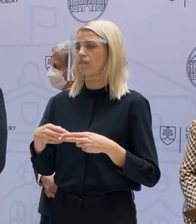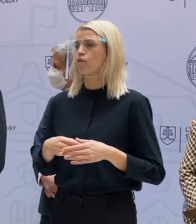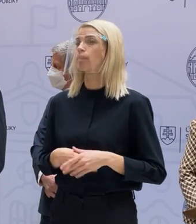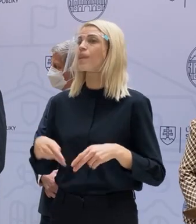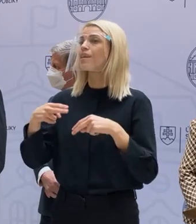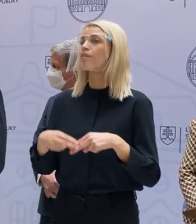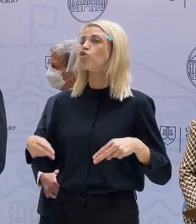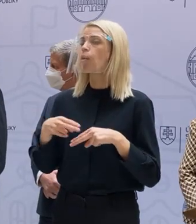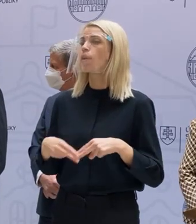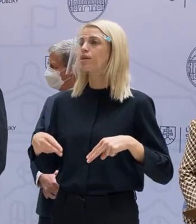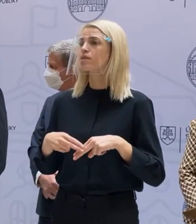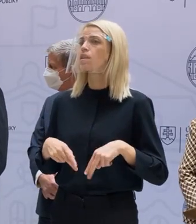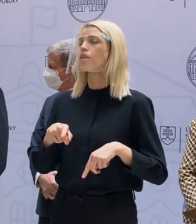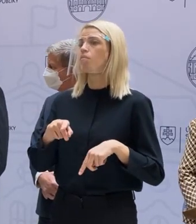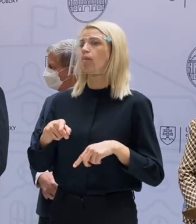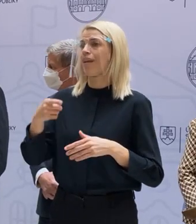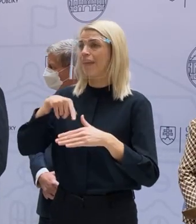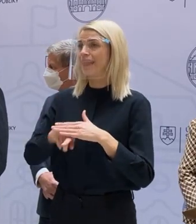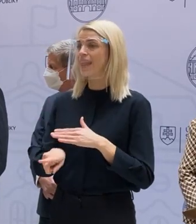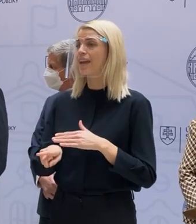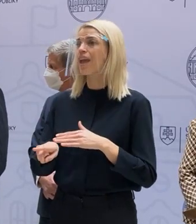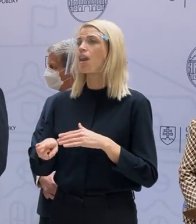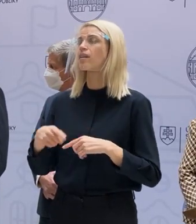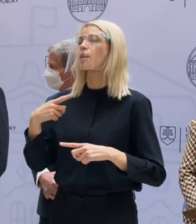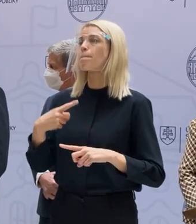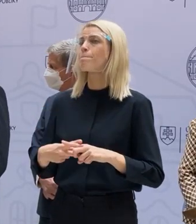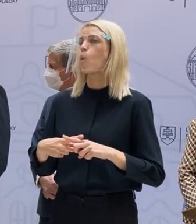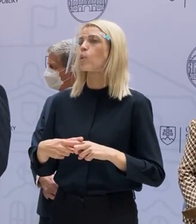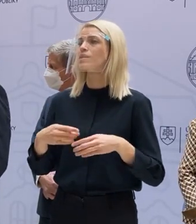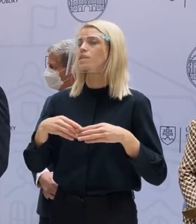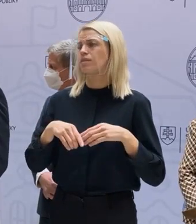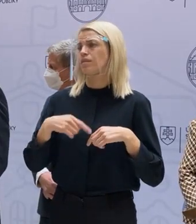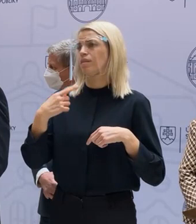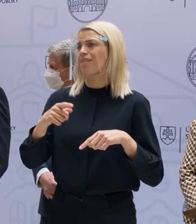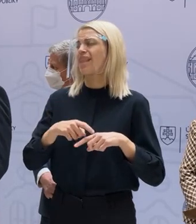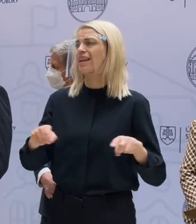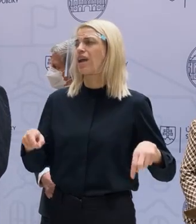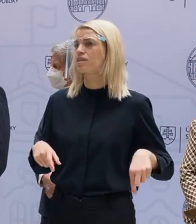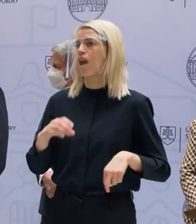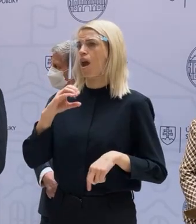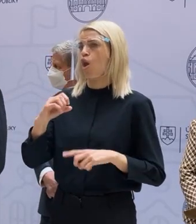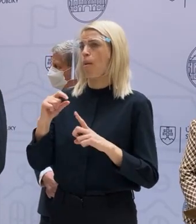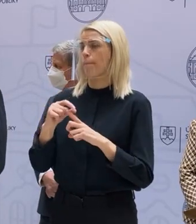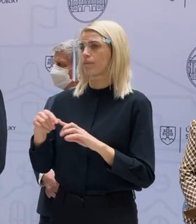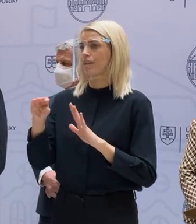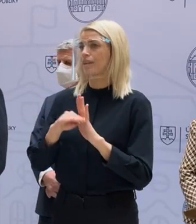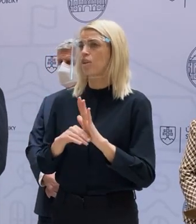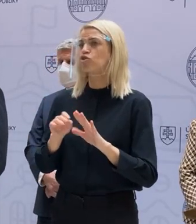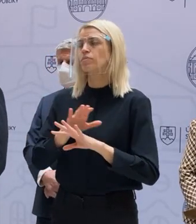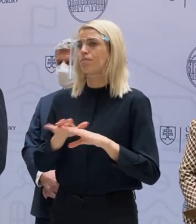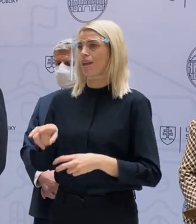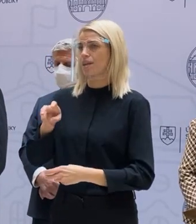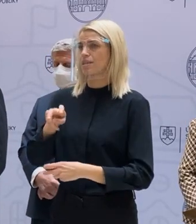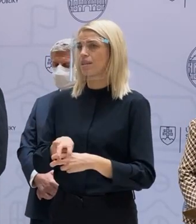Reštaurácie sú interiéry aj terasy v režime OP s tým, že sú iba na sedenie